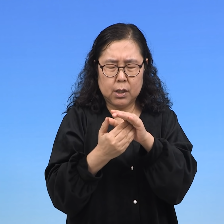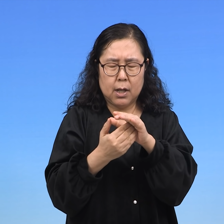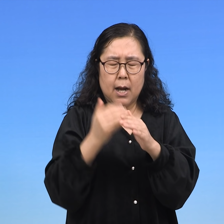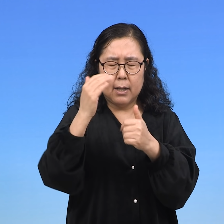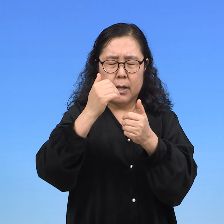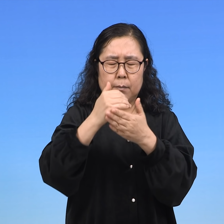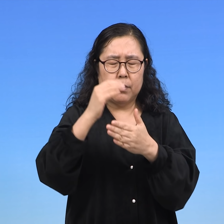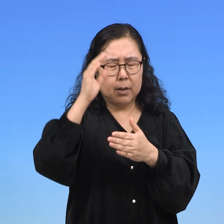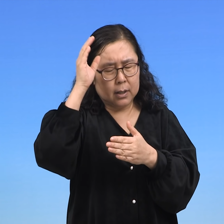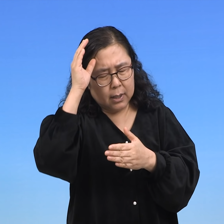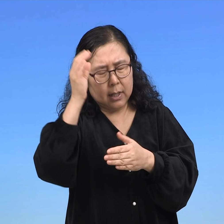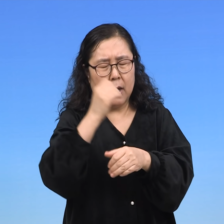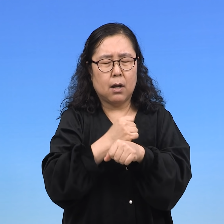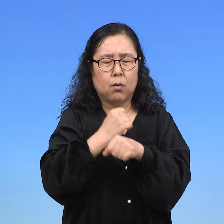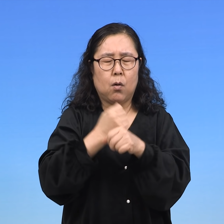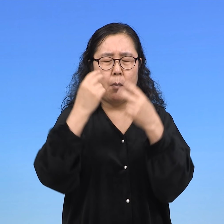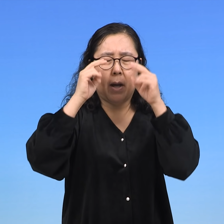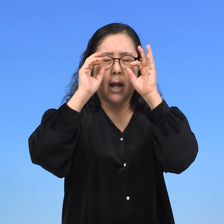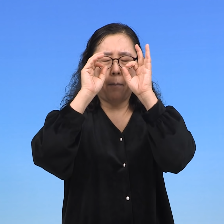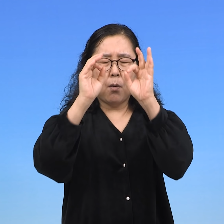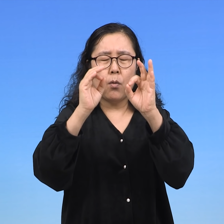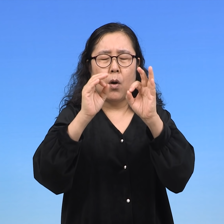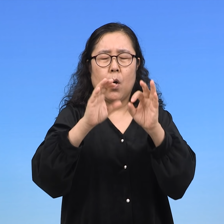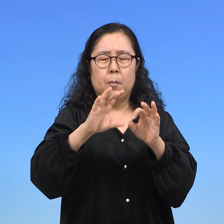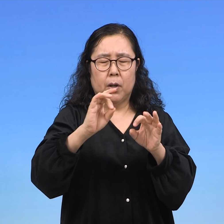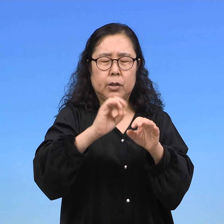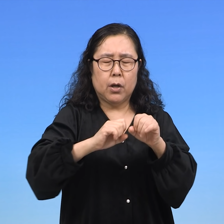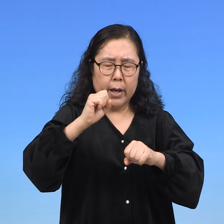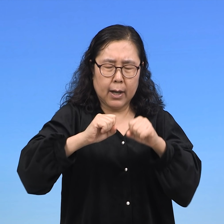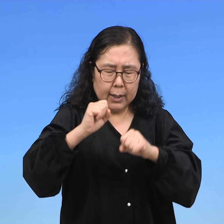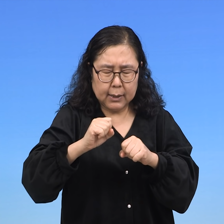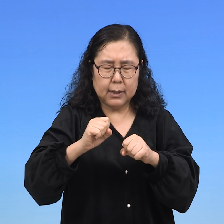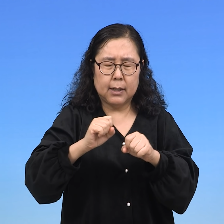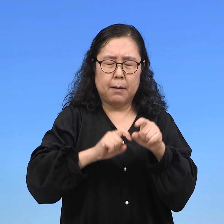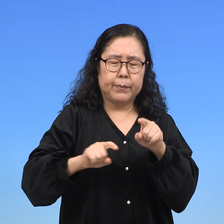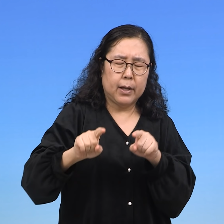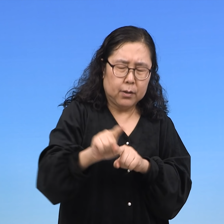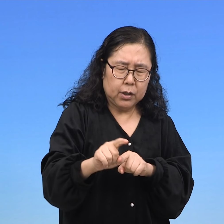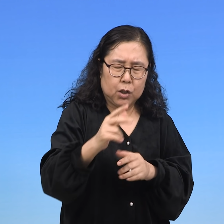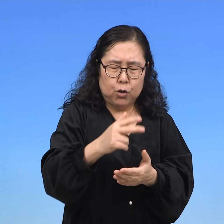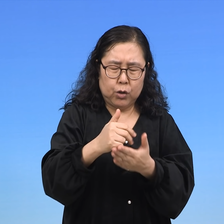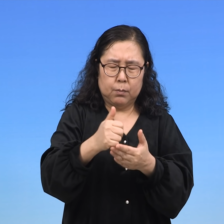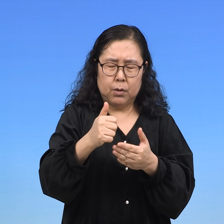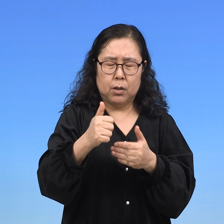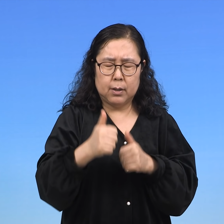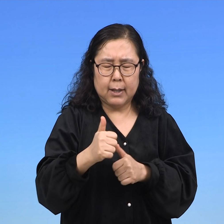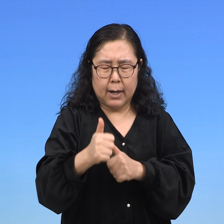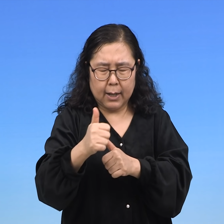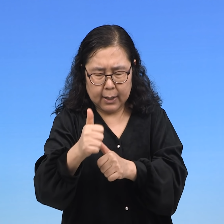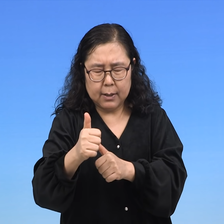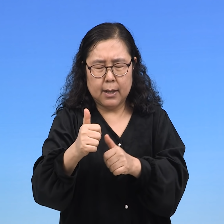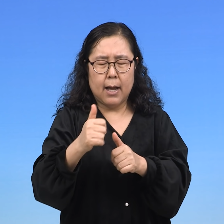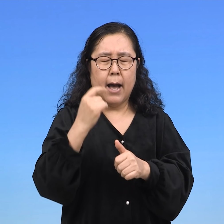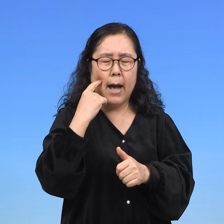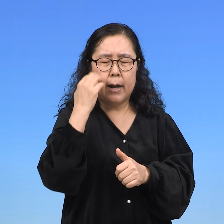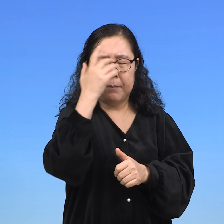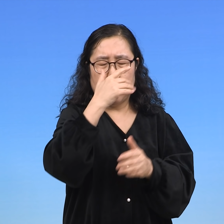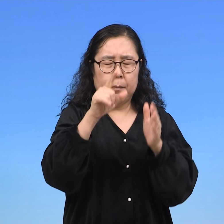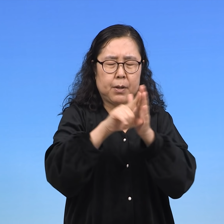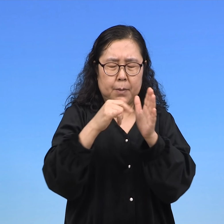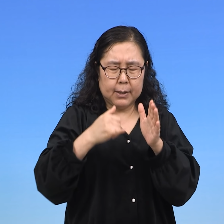그 하나님을 기대하며 바라보며 그렇게 선행하시는 주님을 뒤따라 달려나가는 아름다운 믿음의